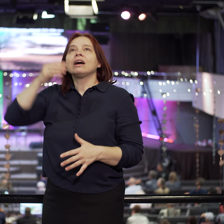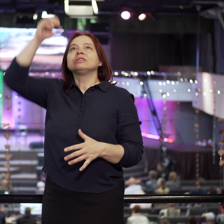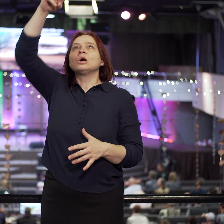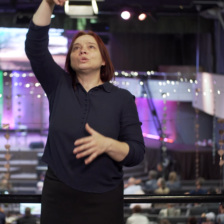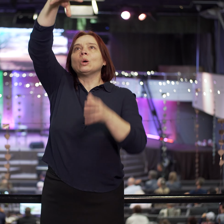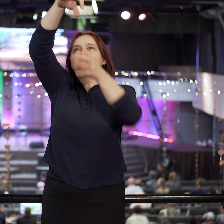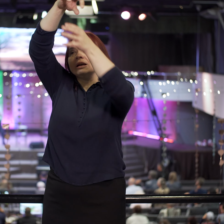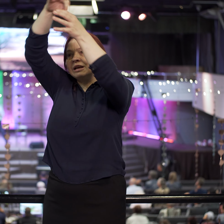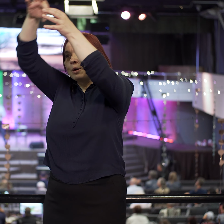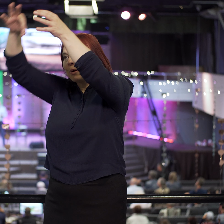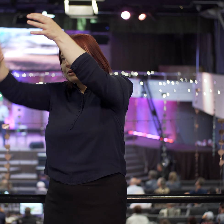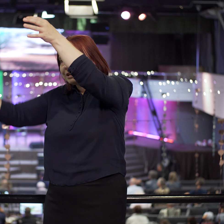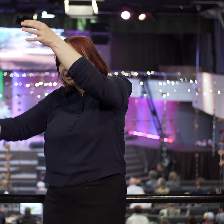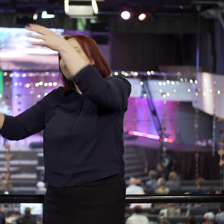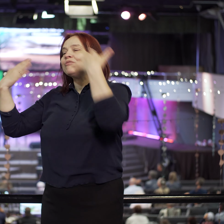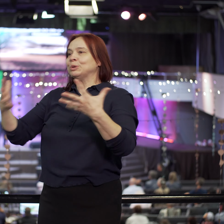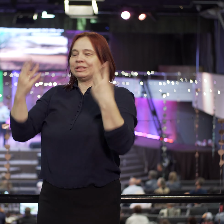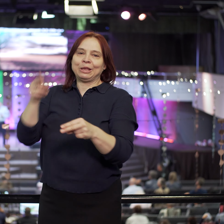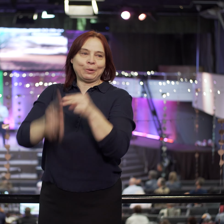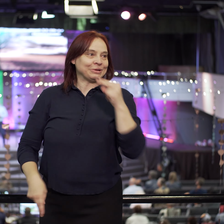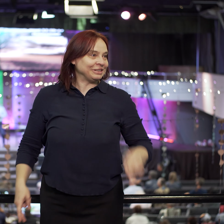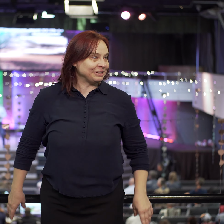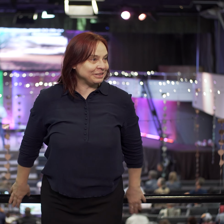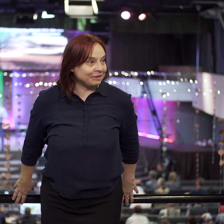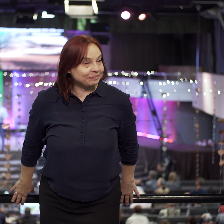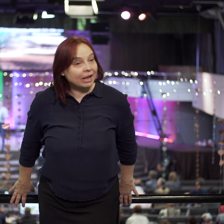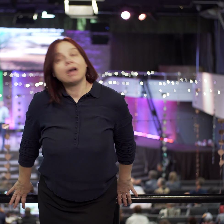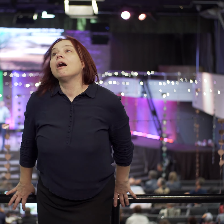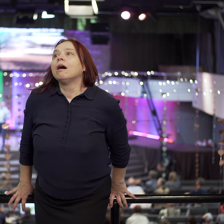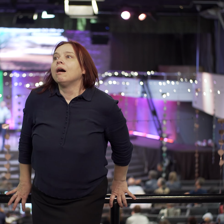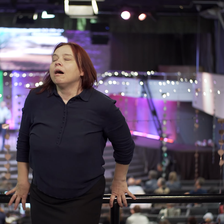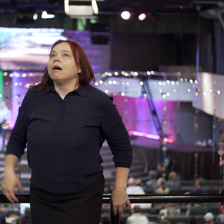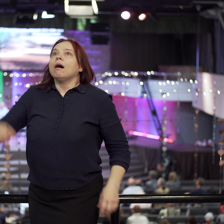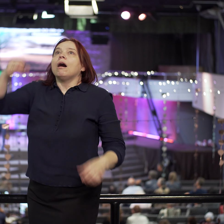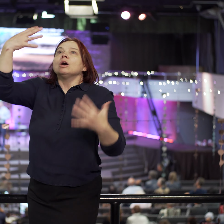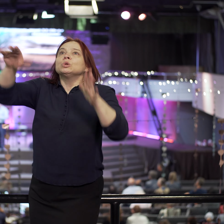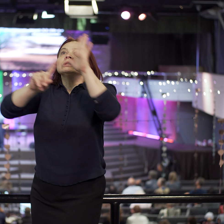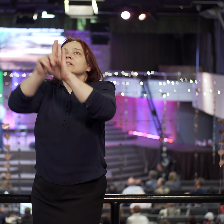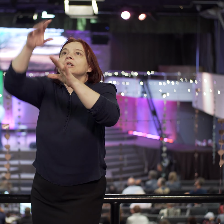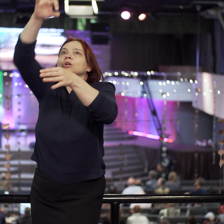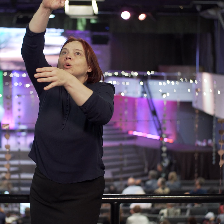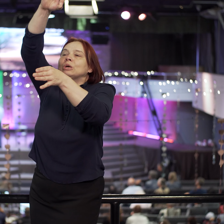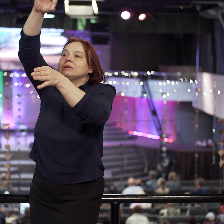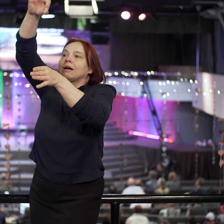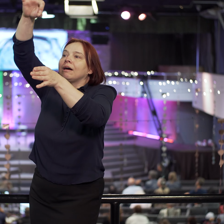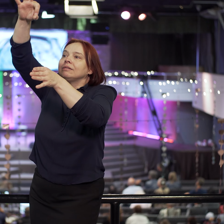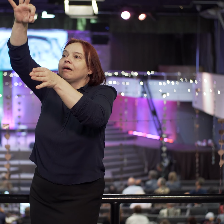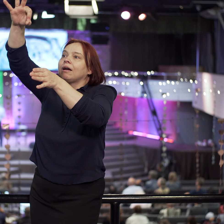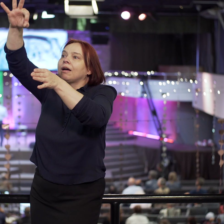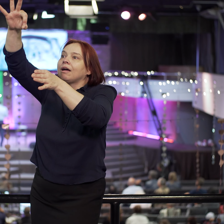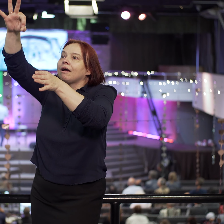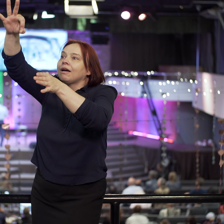заходит, день заканчивается. Солнце фактически садилось, и произошло